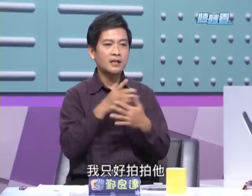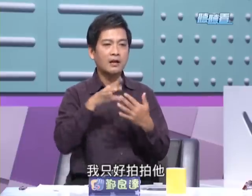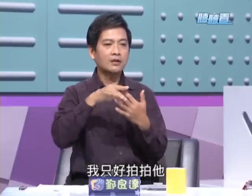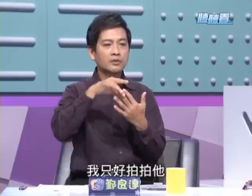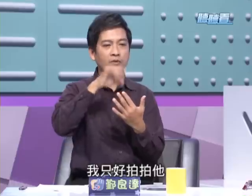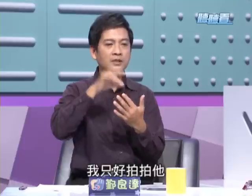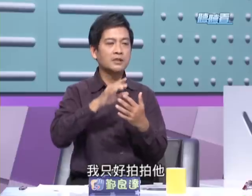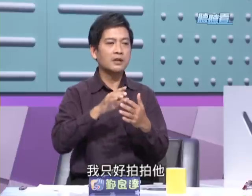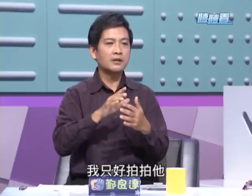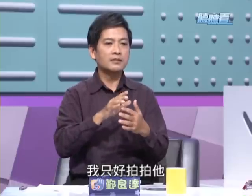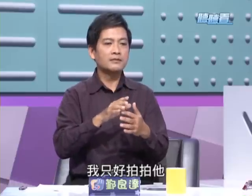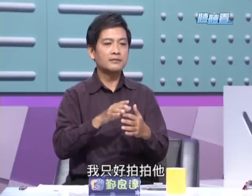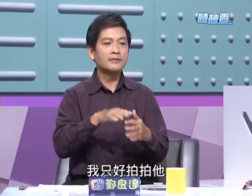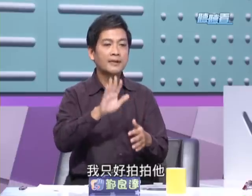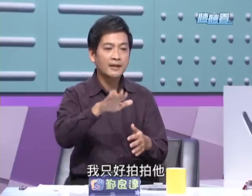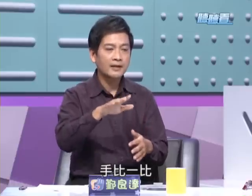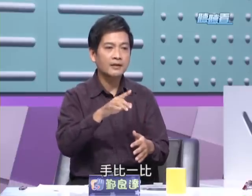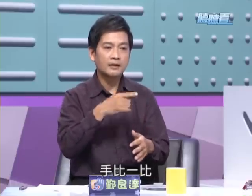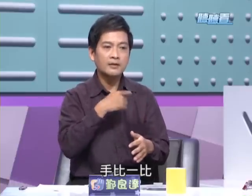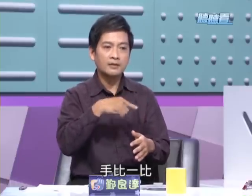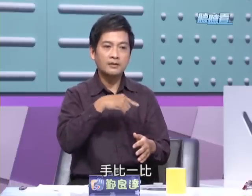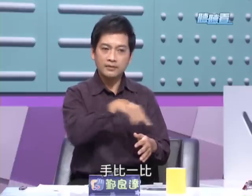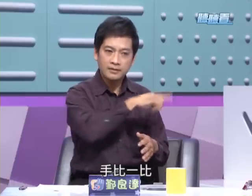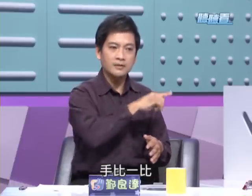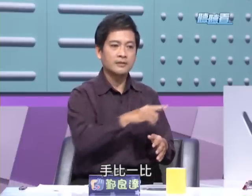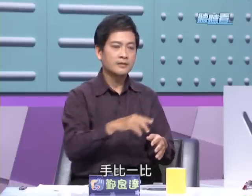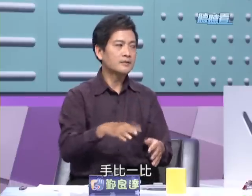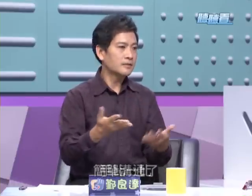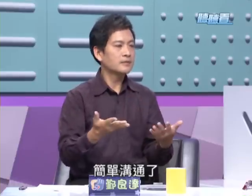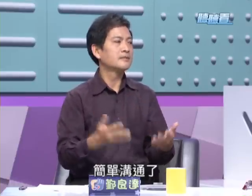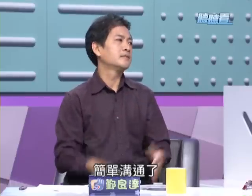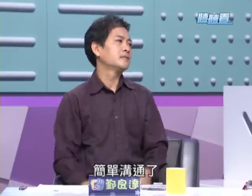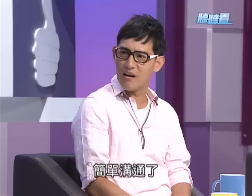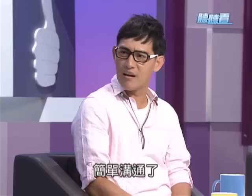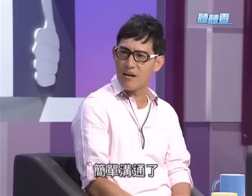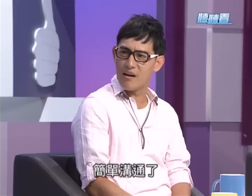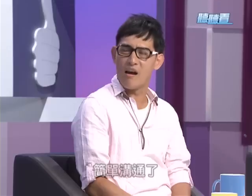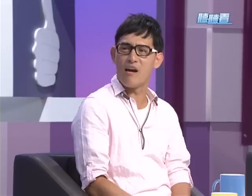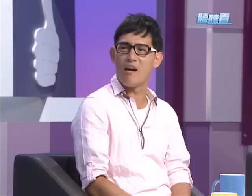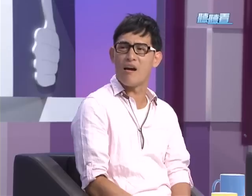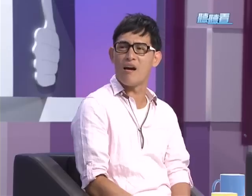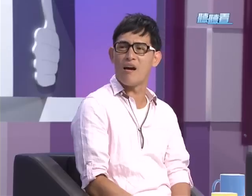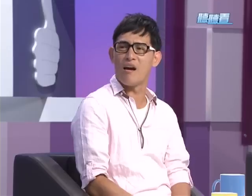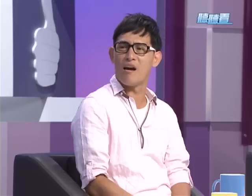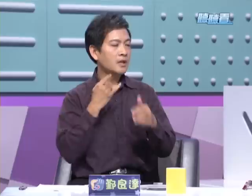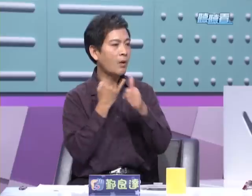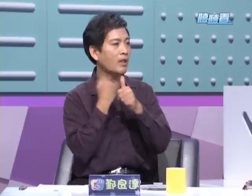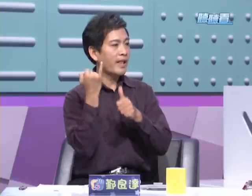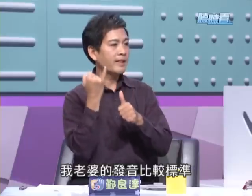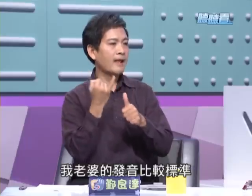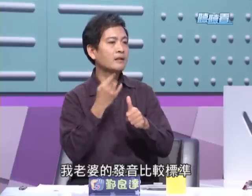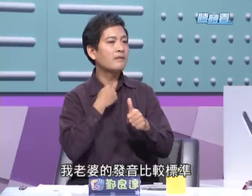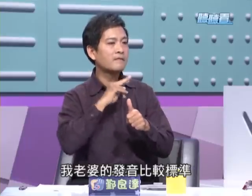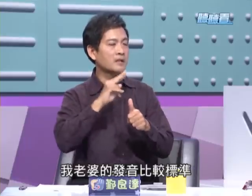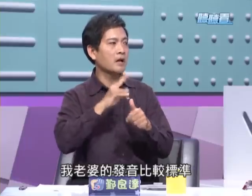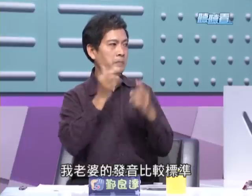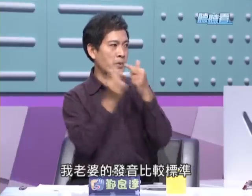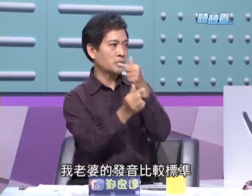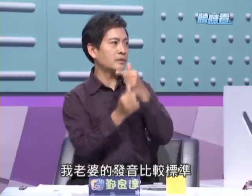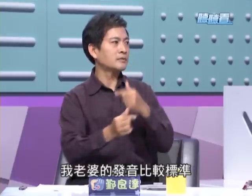好拍拍他，手比一比，简单沟通了。啊，我老婆的发音比较